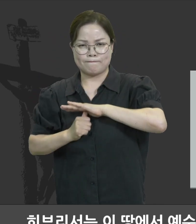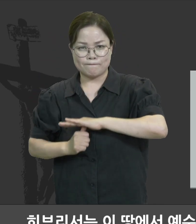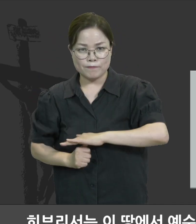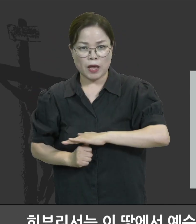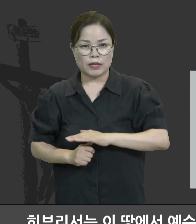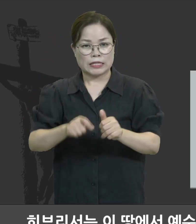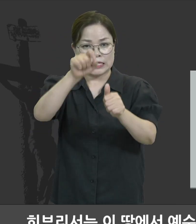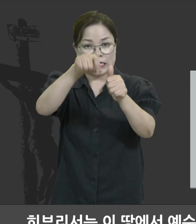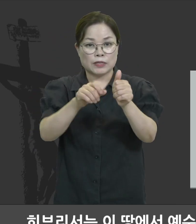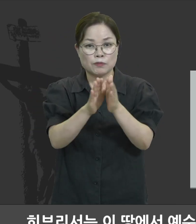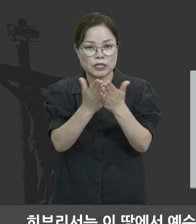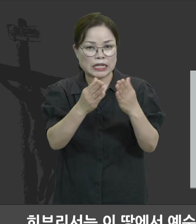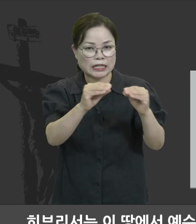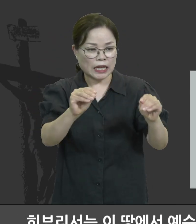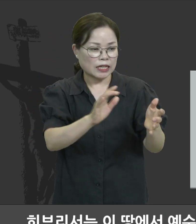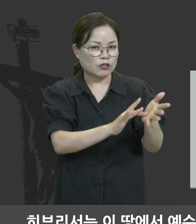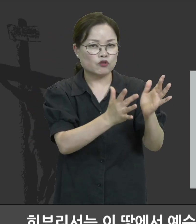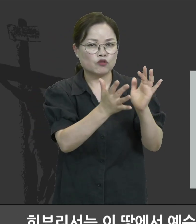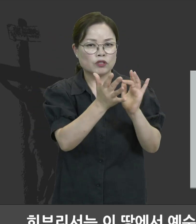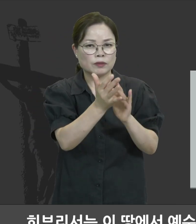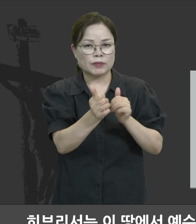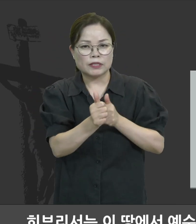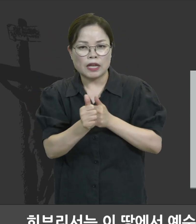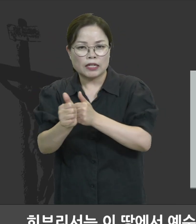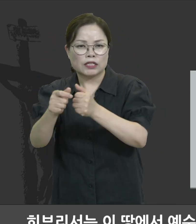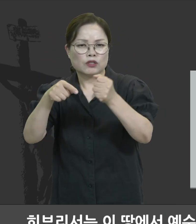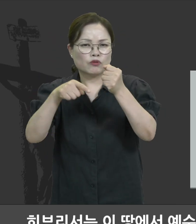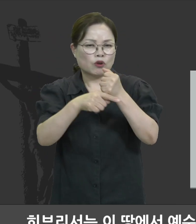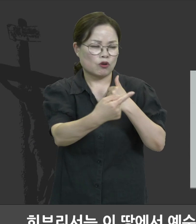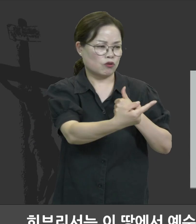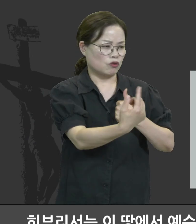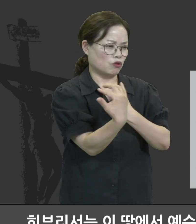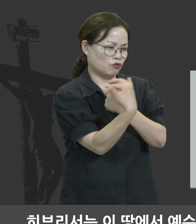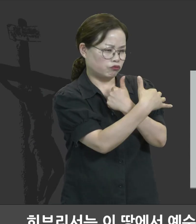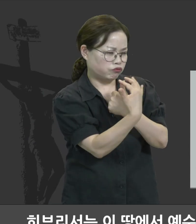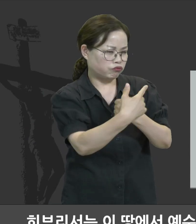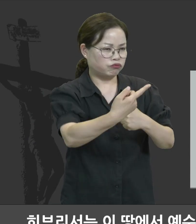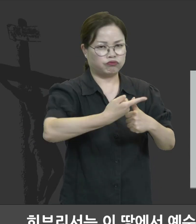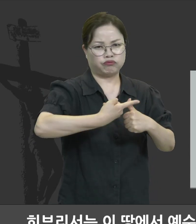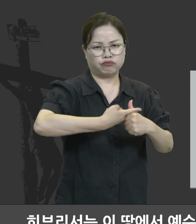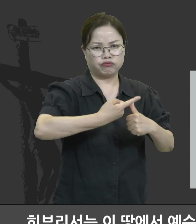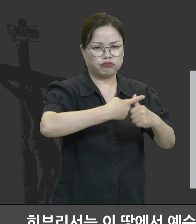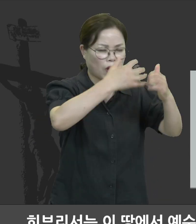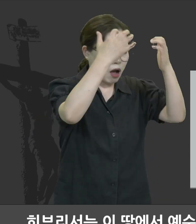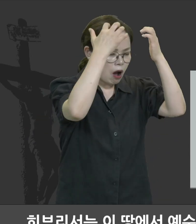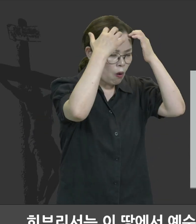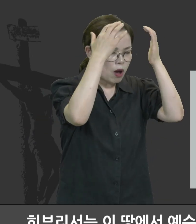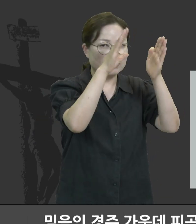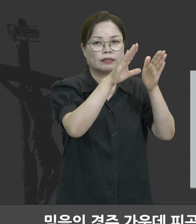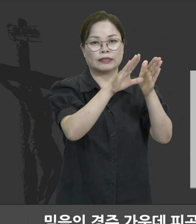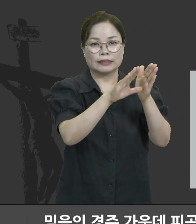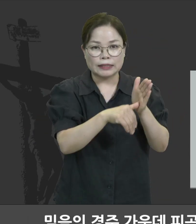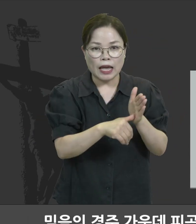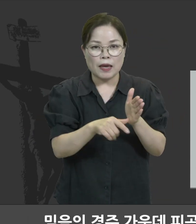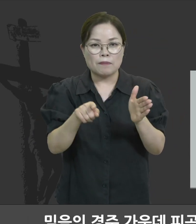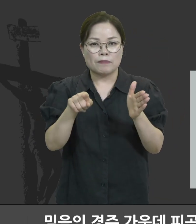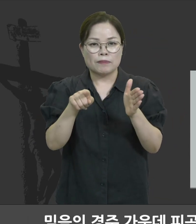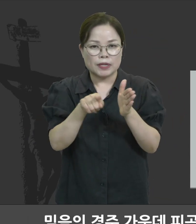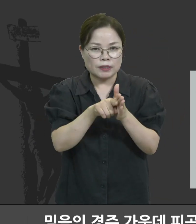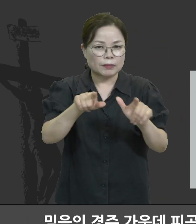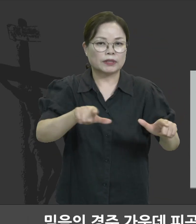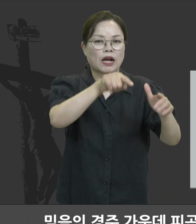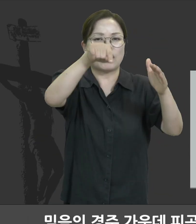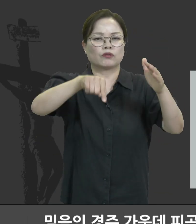히브리서는 이 땅에서 예수님을 따른다는 이유로 유혹과 모욕, 고난이 있을 때 믿음의 경주 가운데